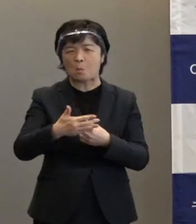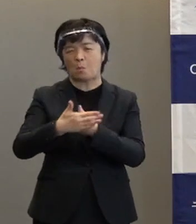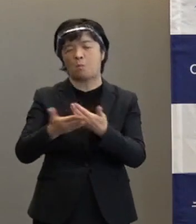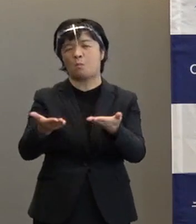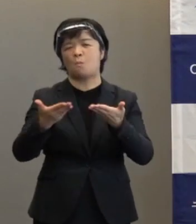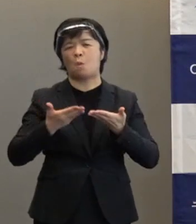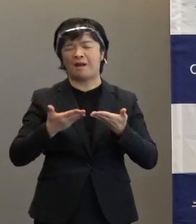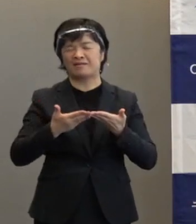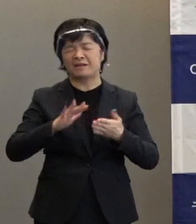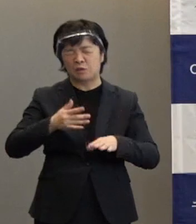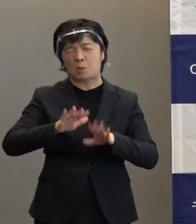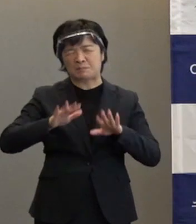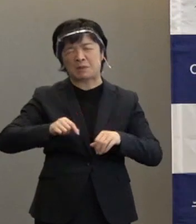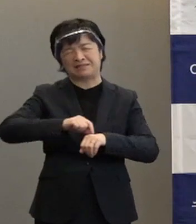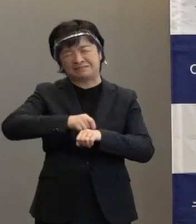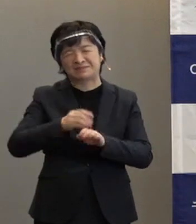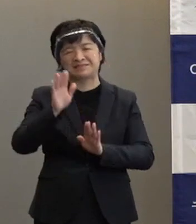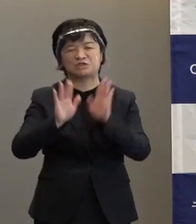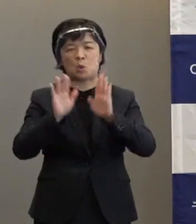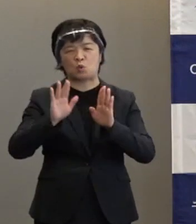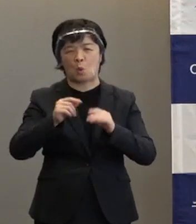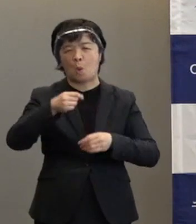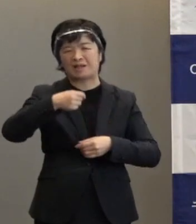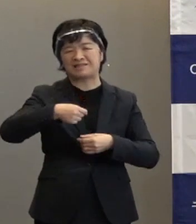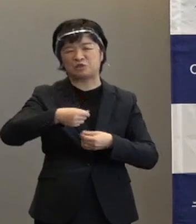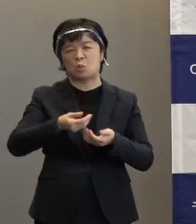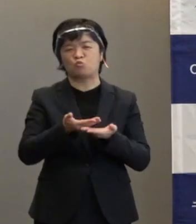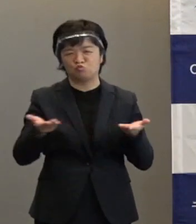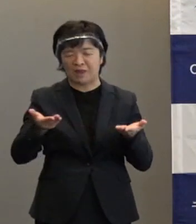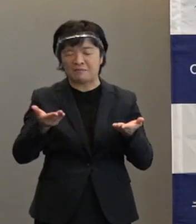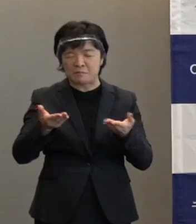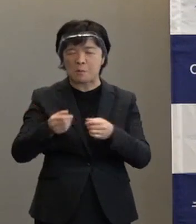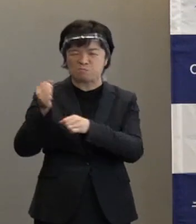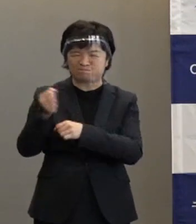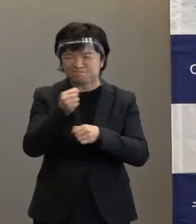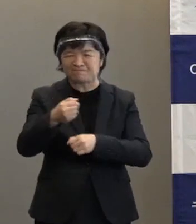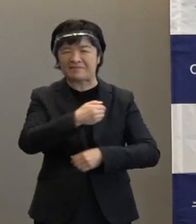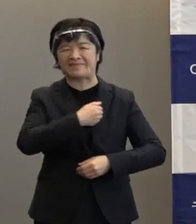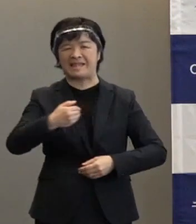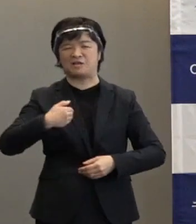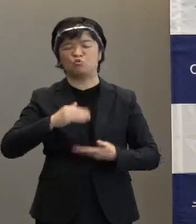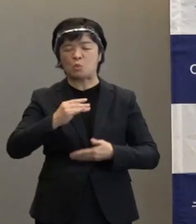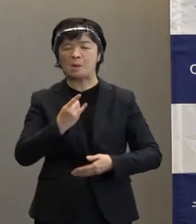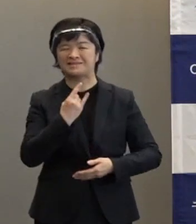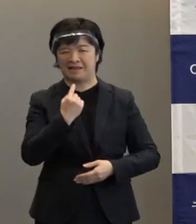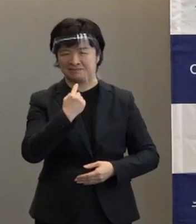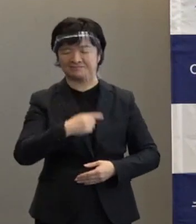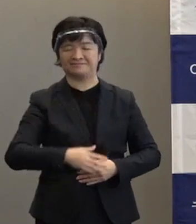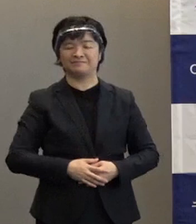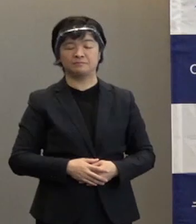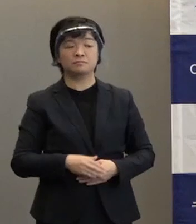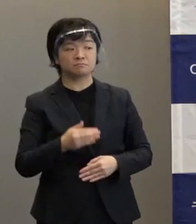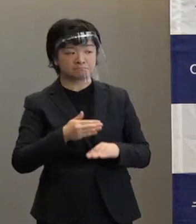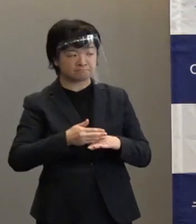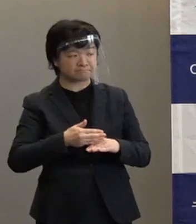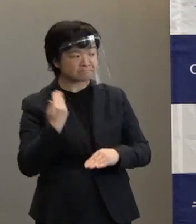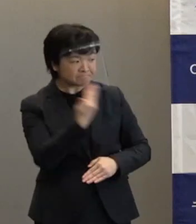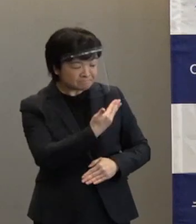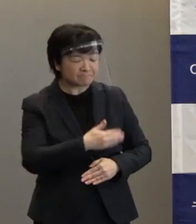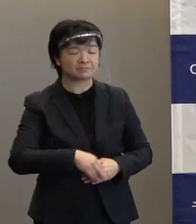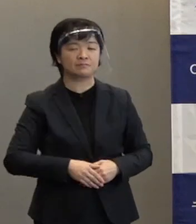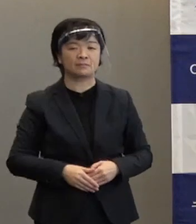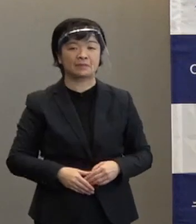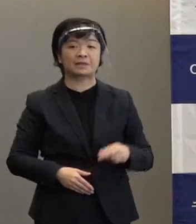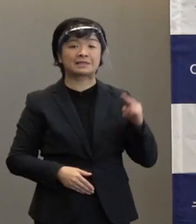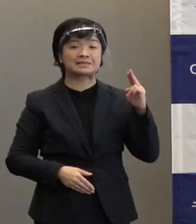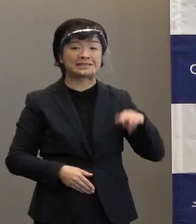店の皆様方のですね、支援にもつながることを我々としては期待をしています。 ありがとうございます。と認証